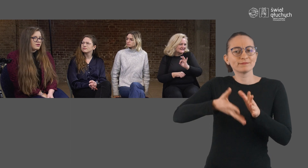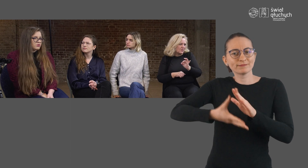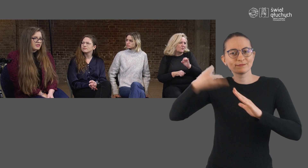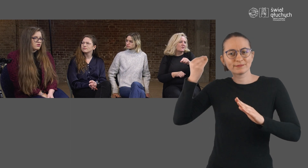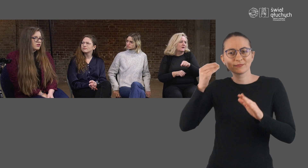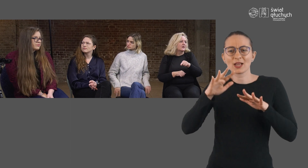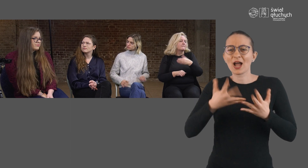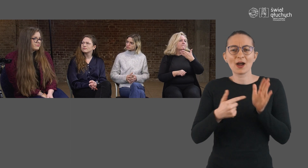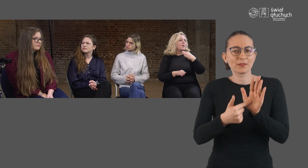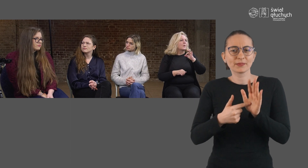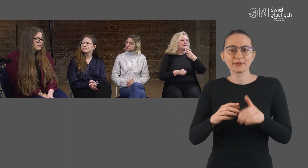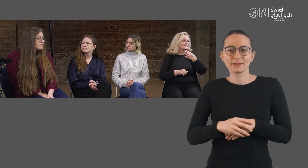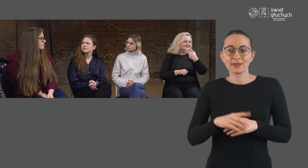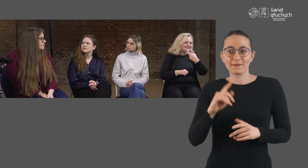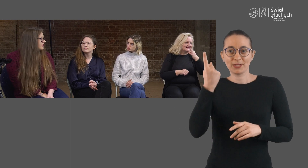tak zwane Montessori.